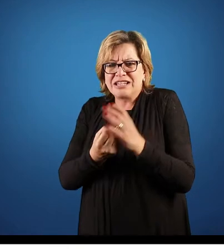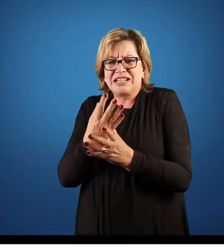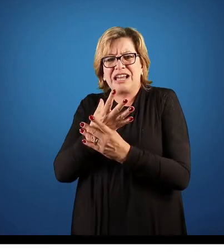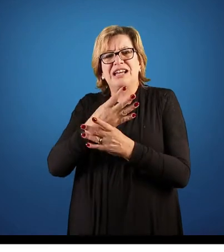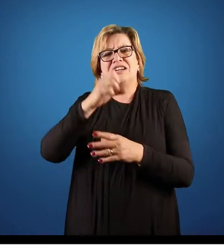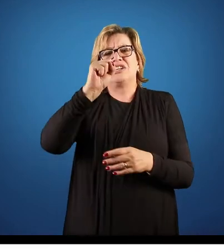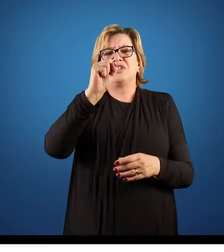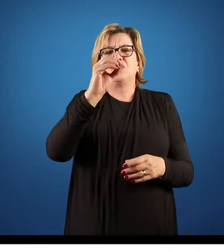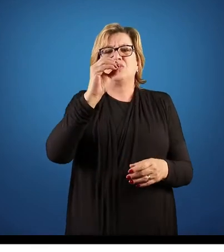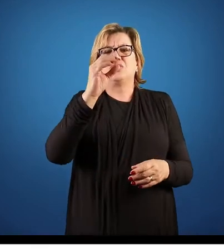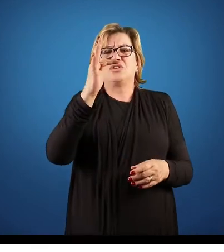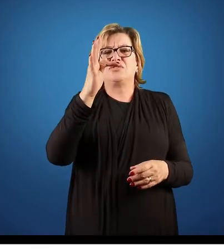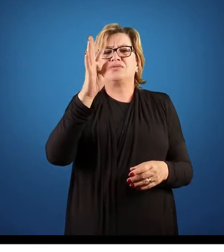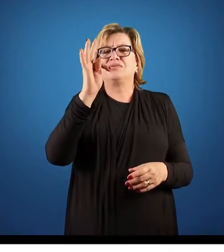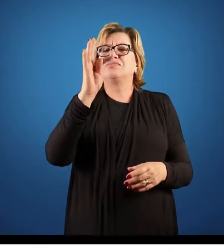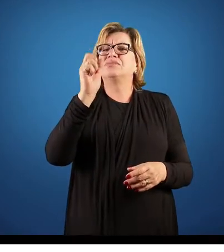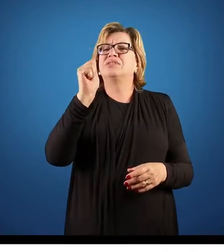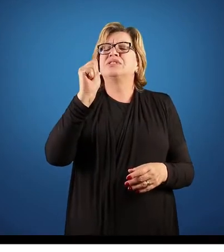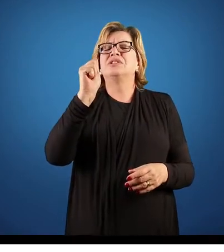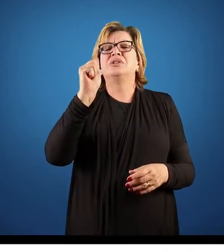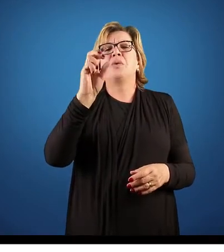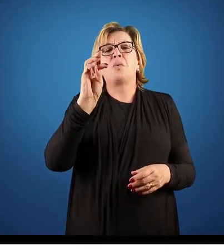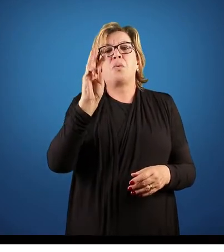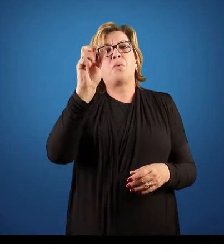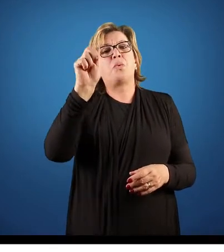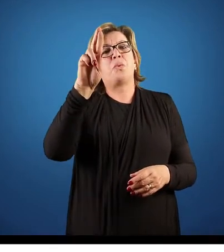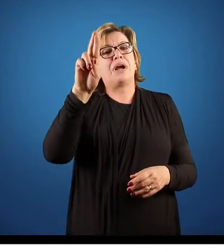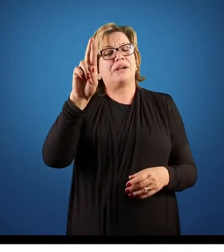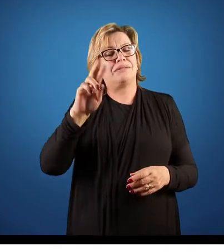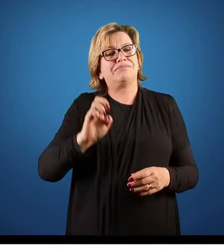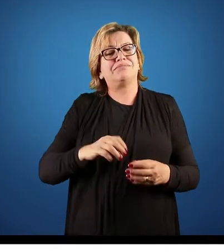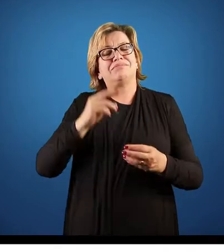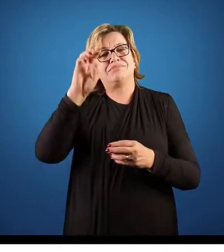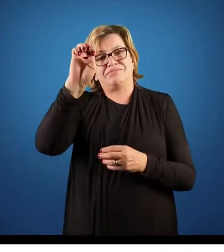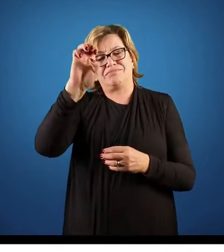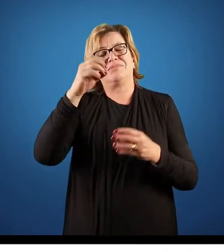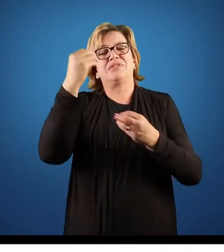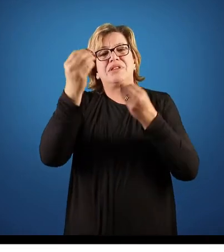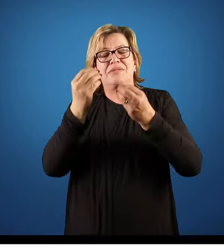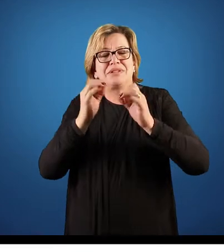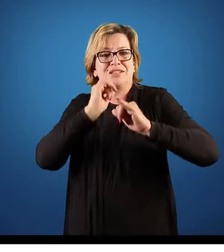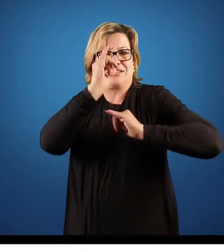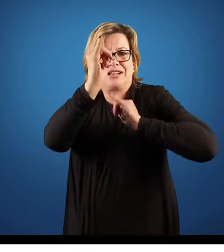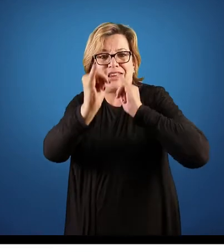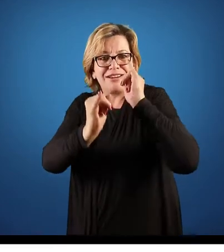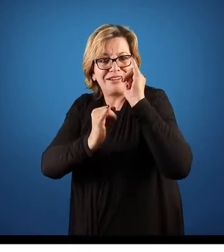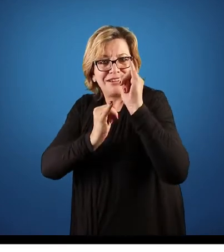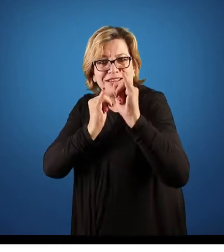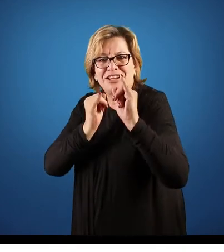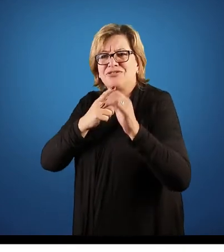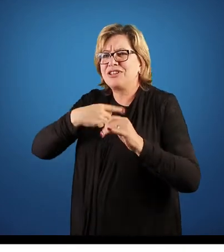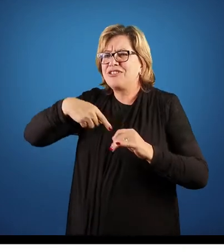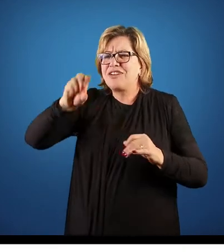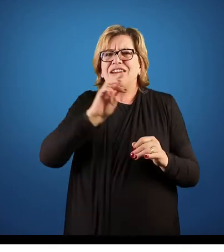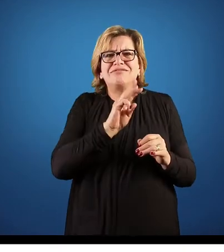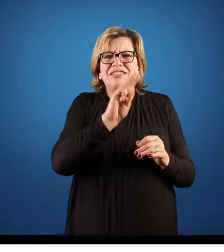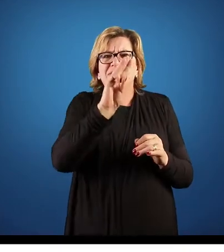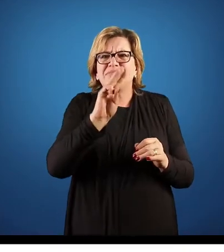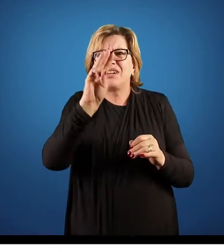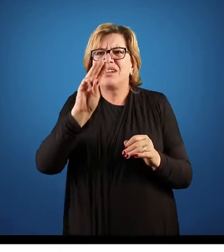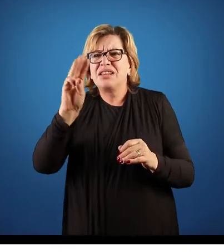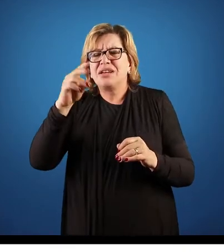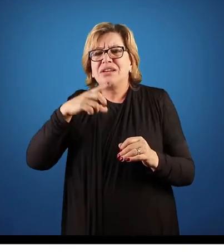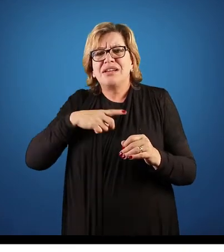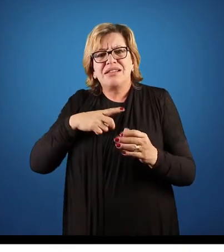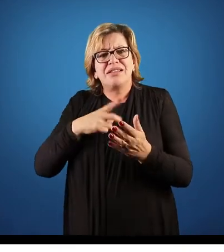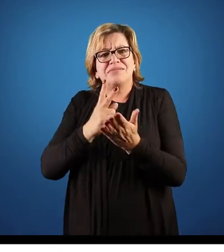até mesmo utilizando ferramentas da internet pelo que tudo fala olha o que você precisar se vai entrar o site ela sempre tem alguém